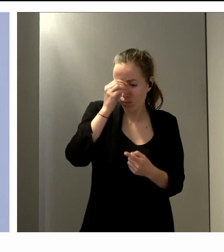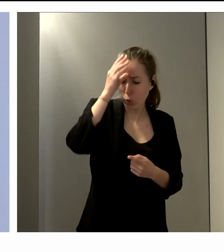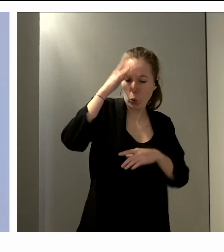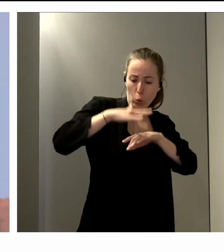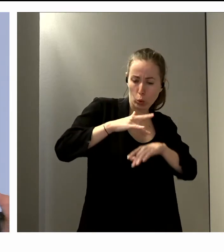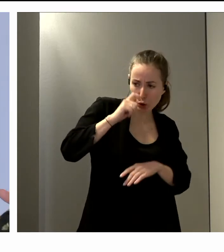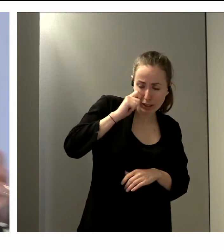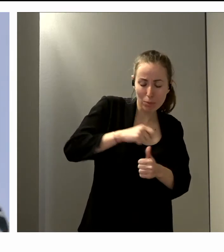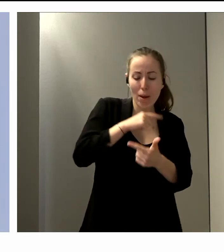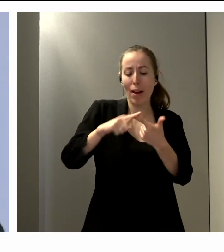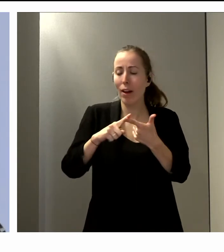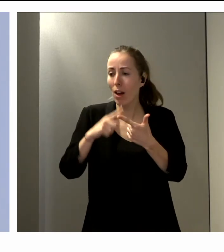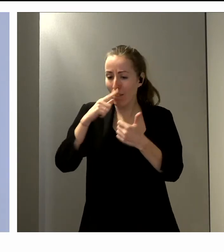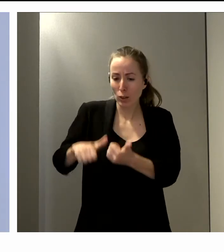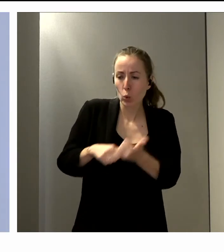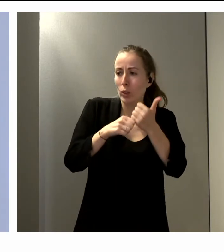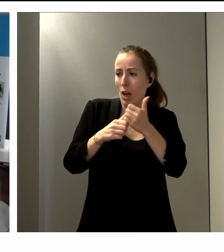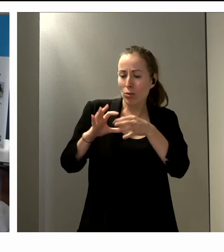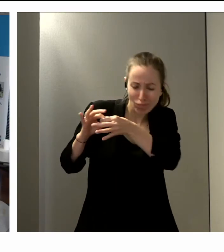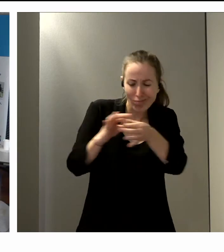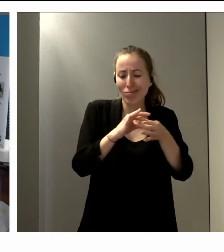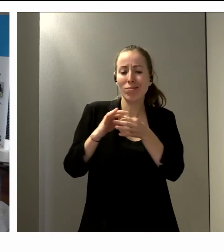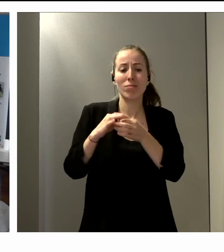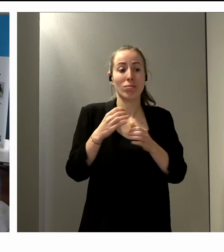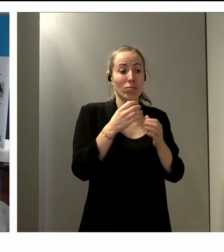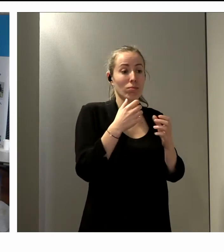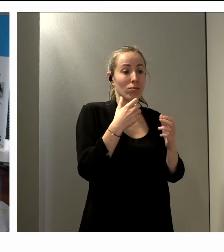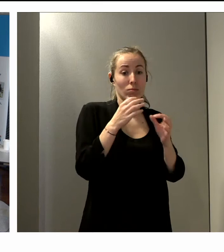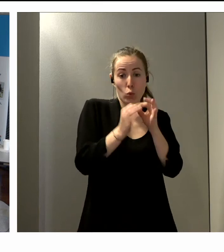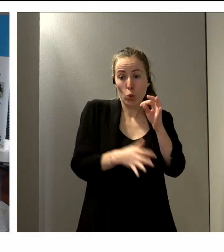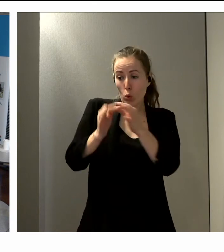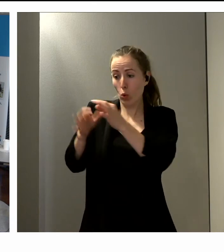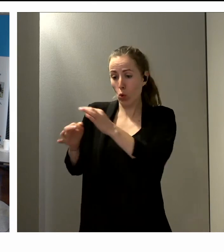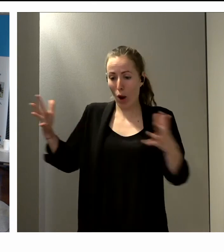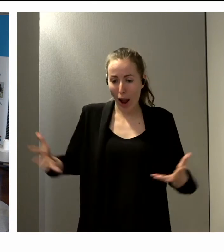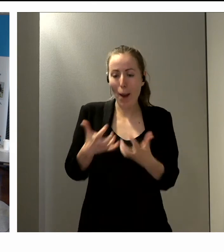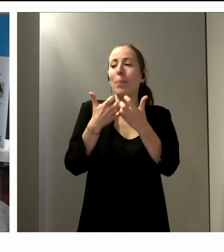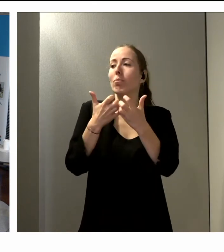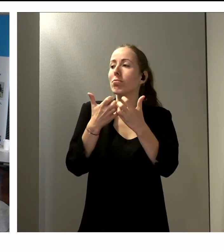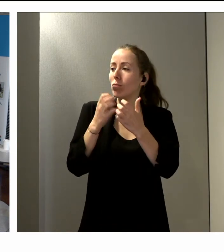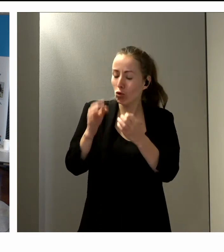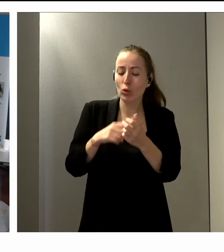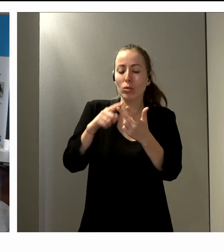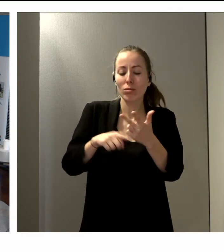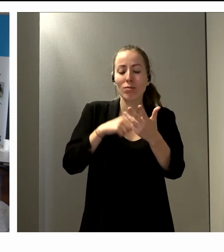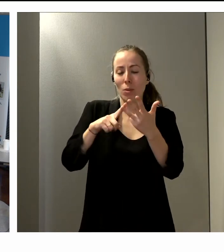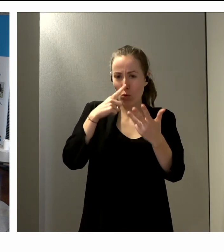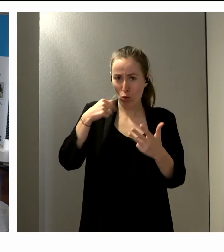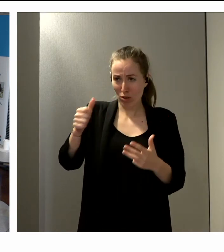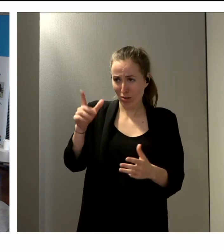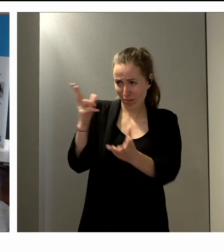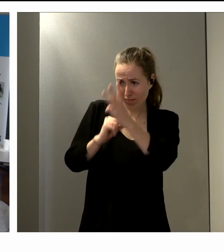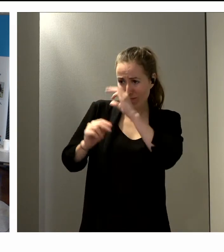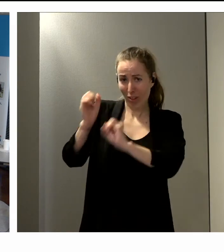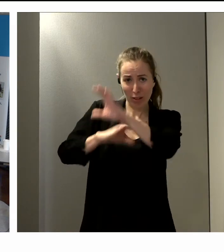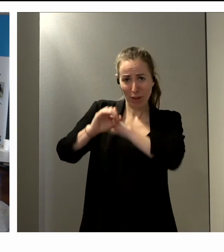et de la solidarité, de l'articulation de différentes réponses à pouvoir apporter, et puis de cette volonté de faire